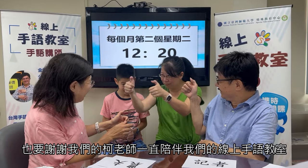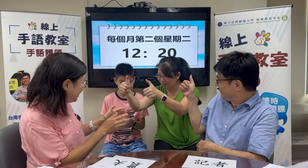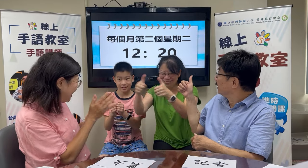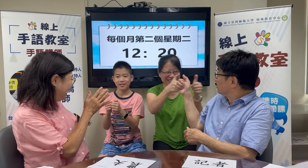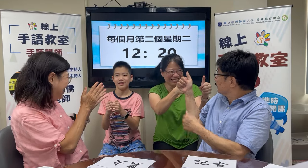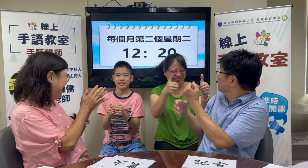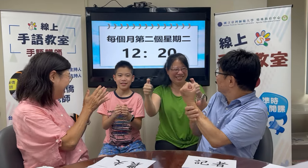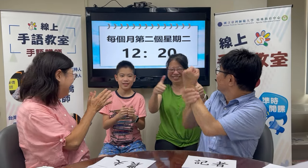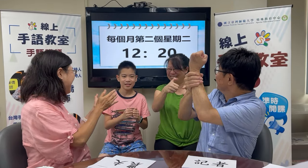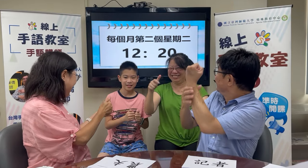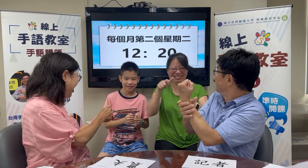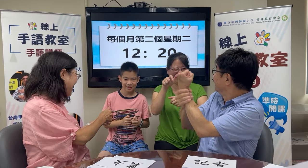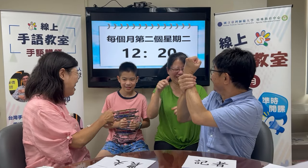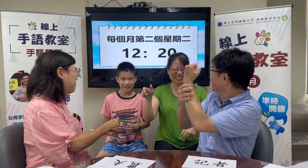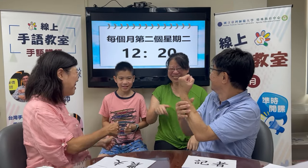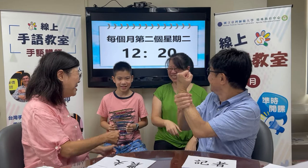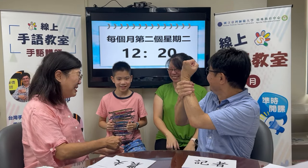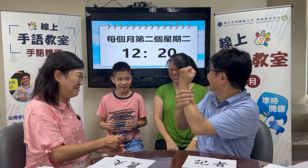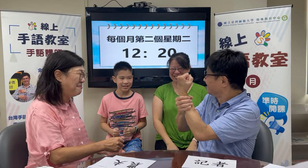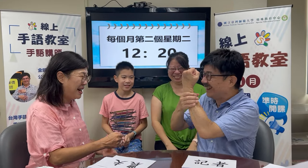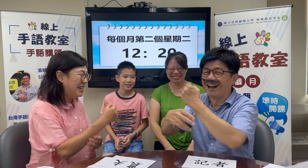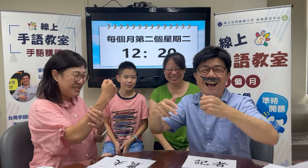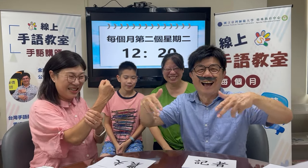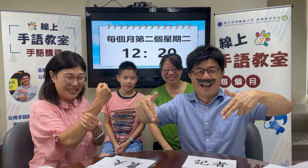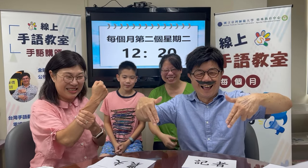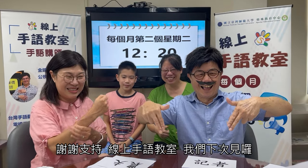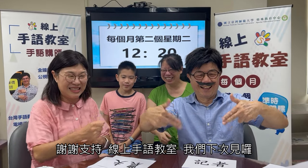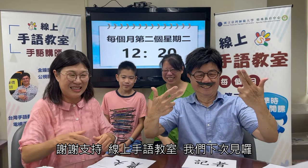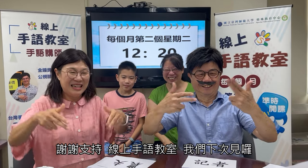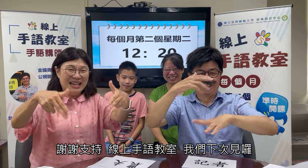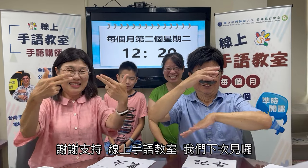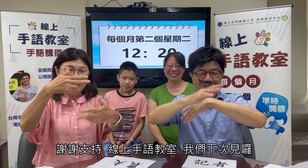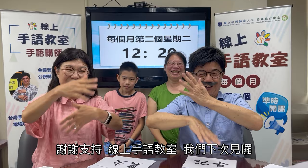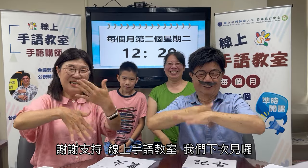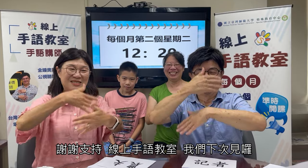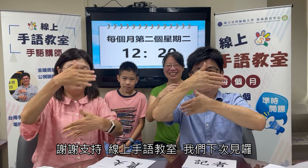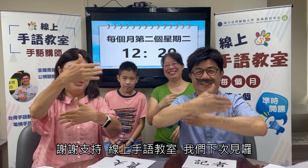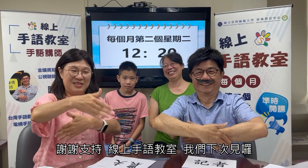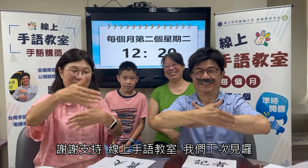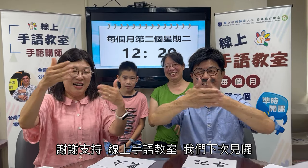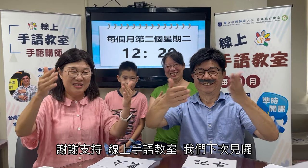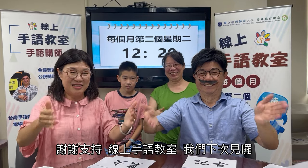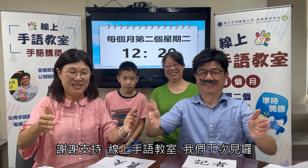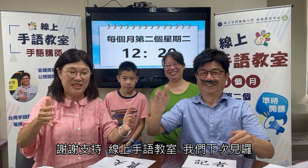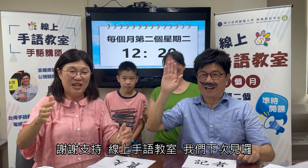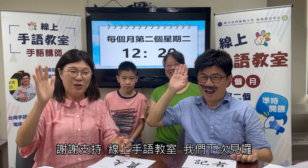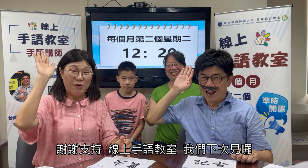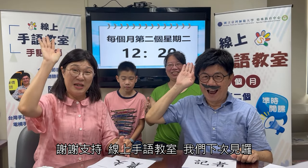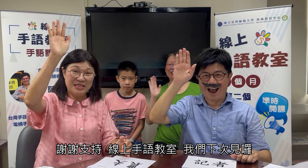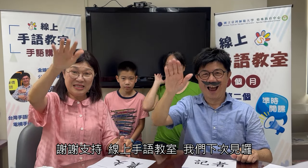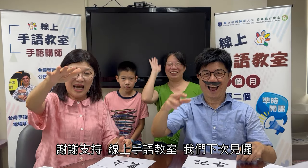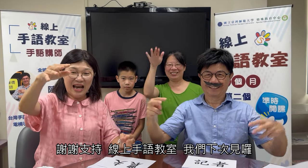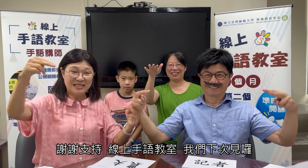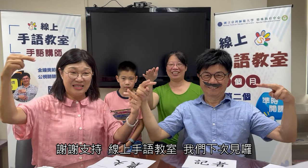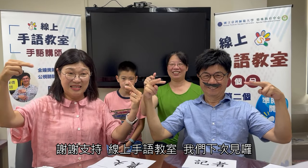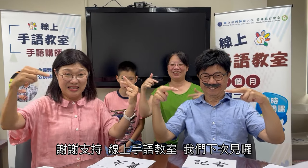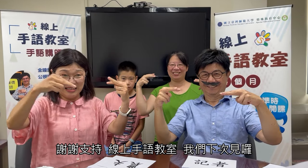师，哎呀，很棒很棒，谢谢支持线上手语教室，我们下次见